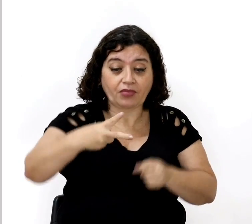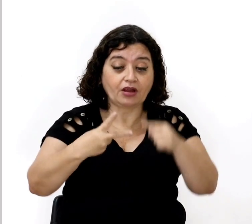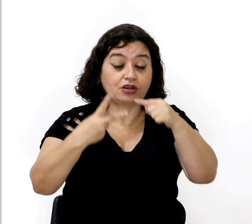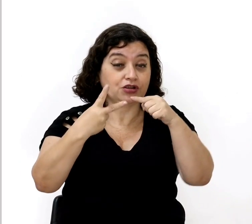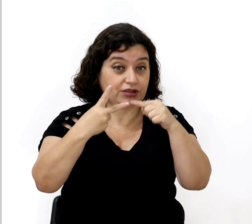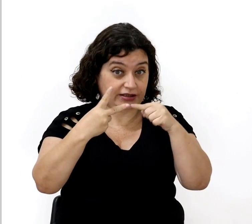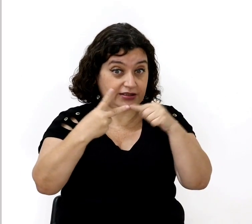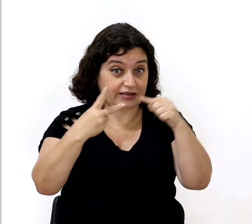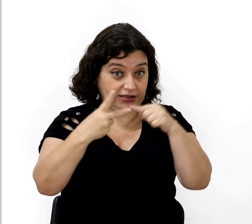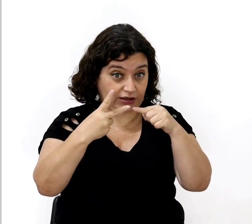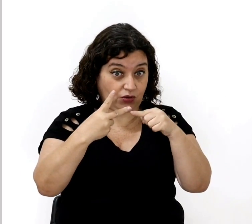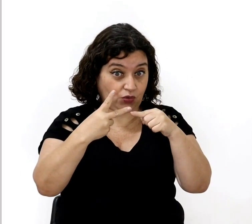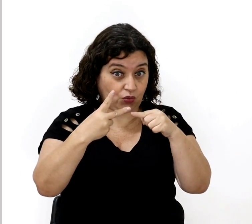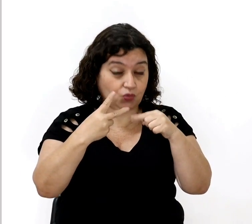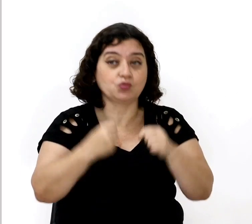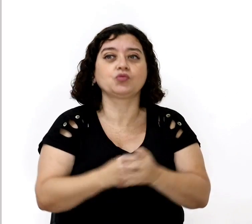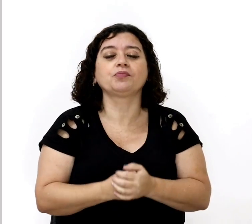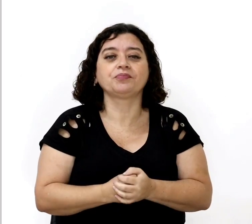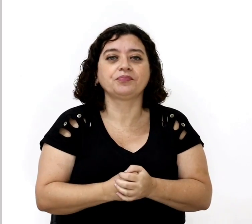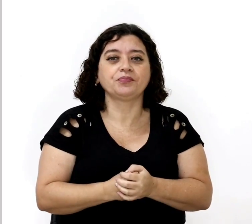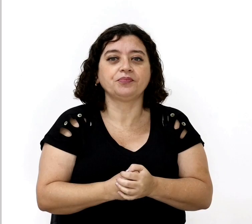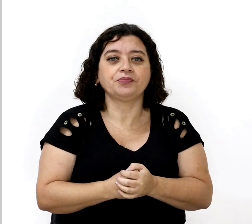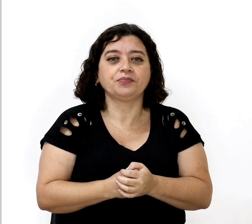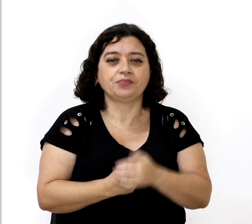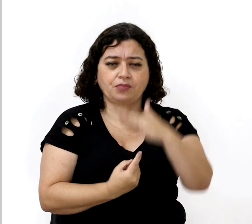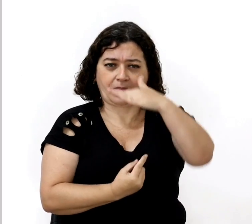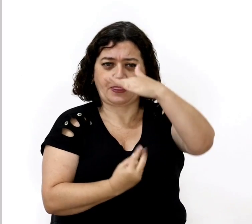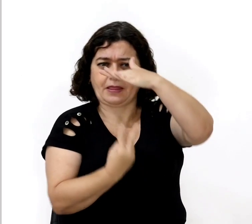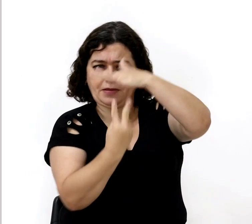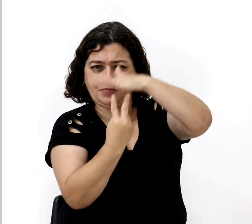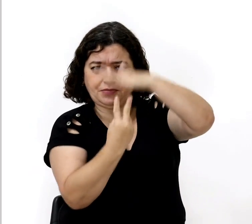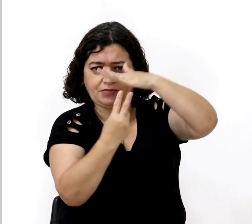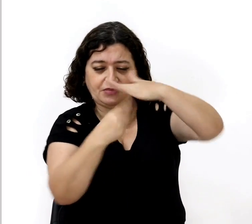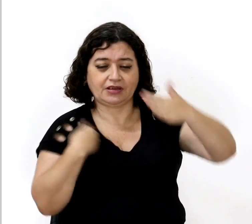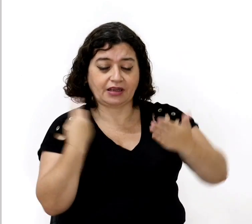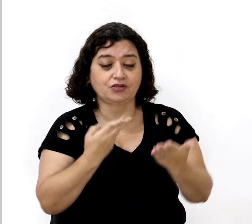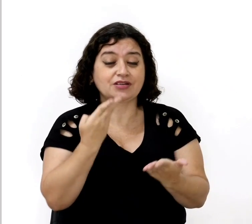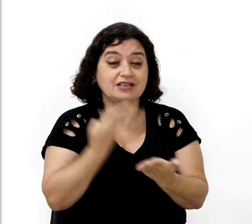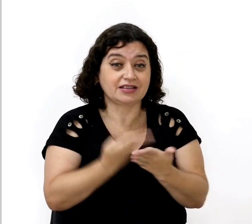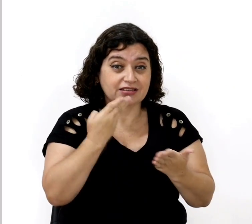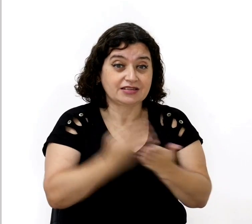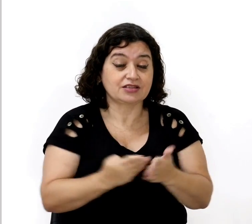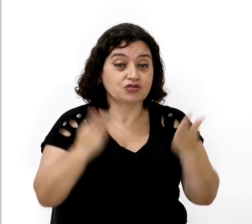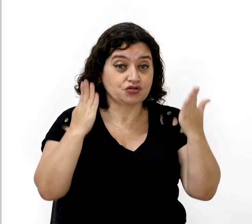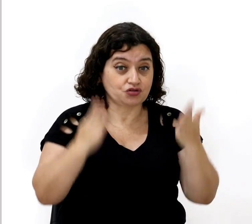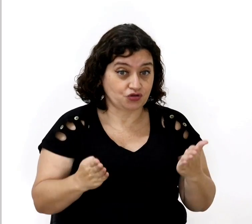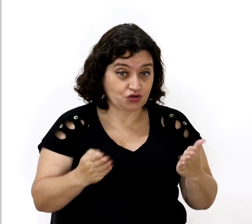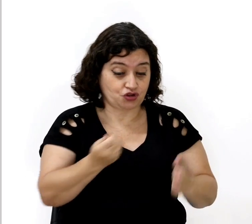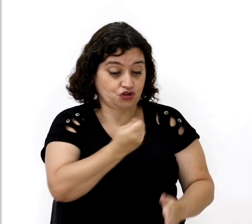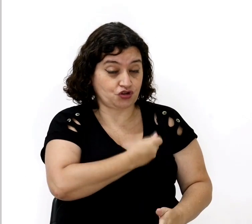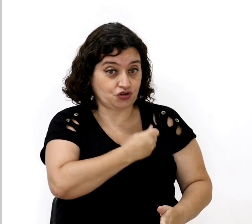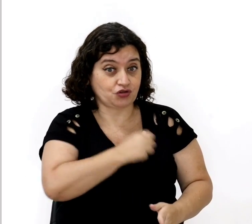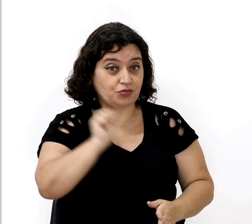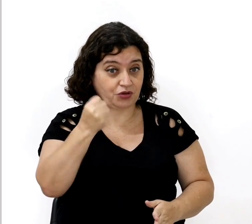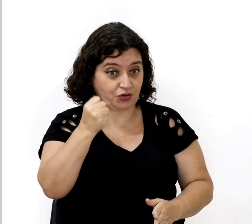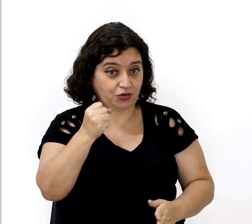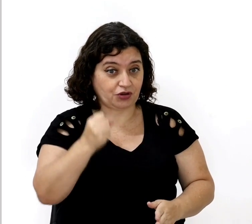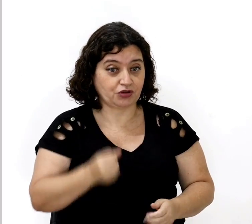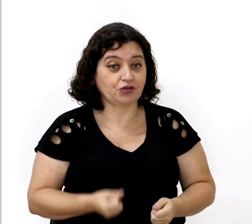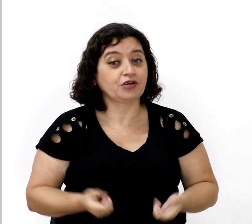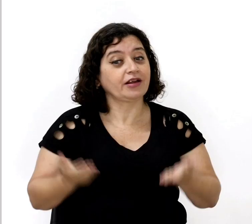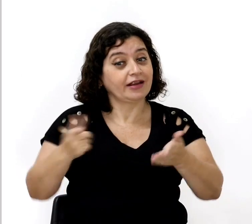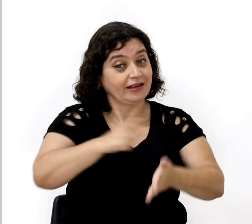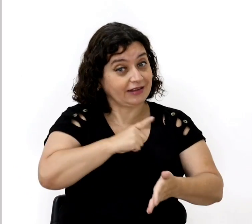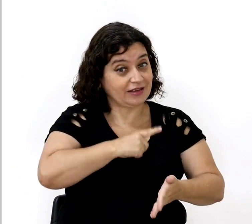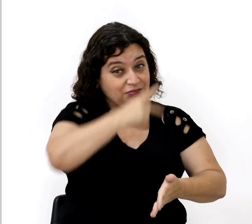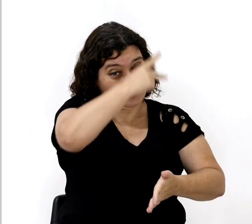o segundo tópico, digamos assim, da nossa lição de hoje, a lição de número 8, está conosco